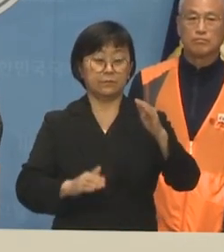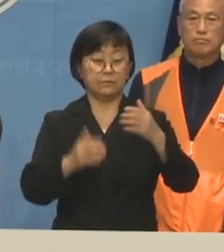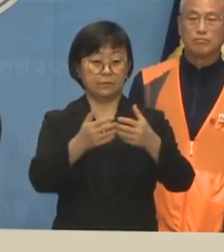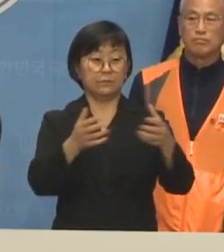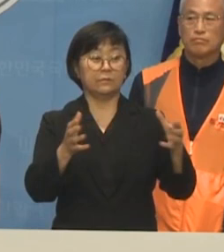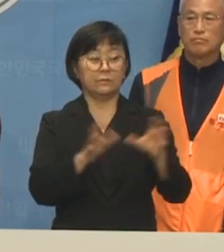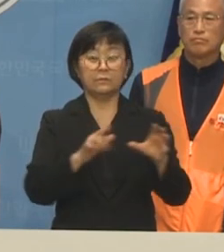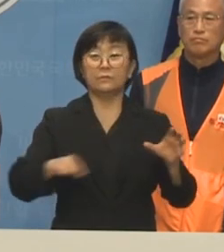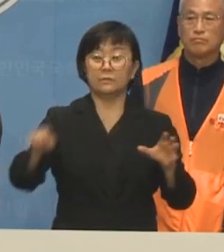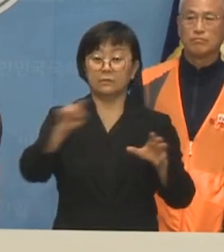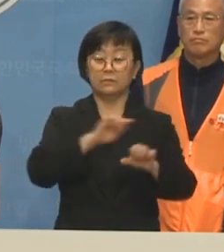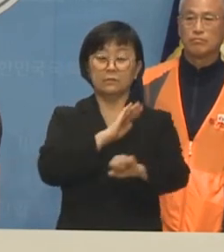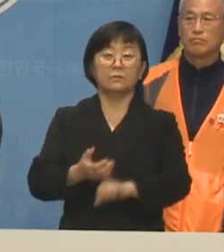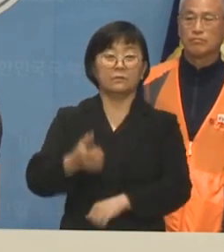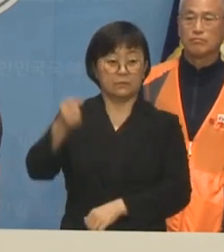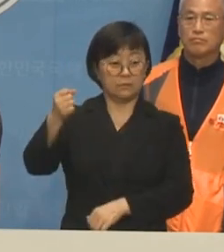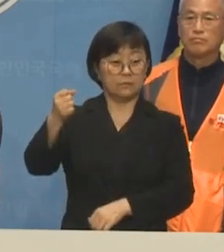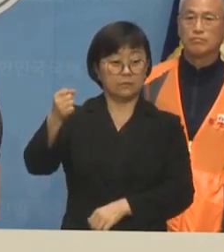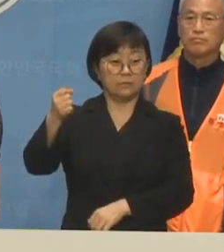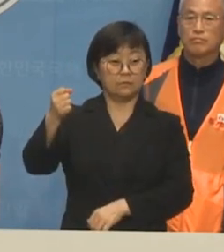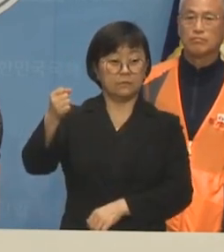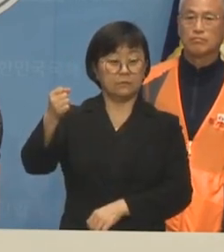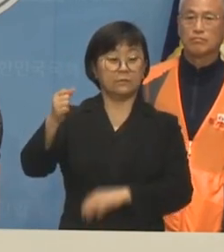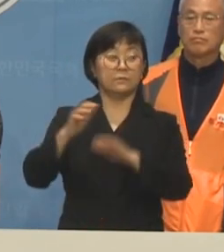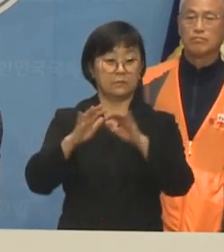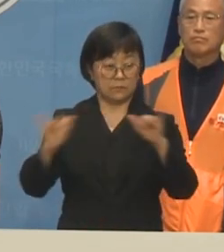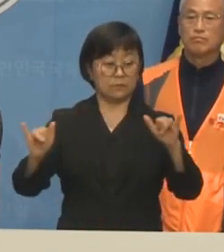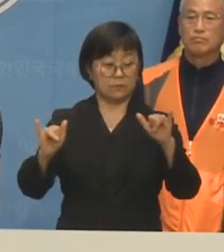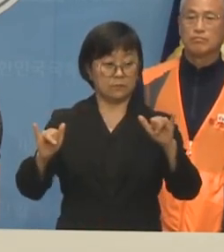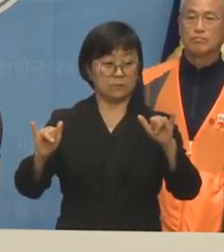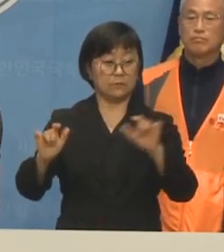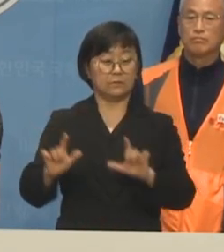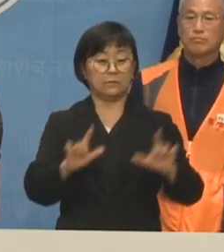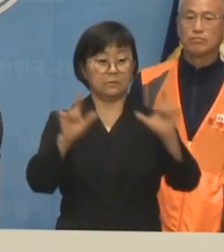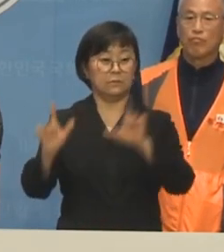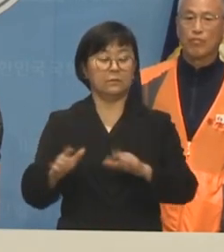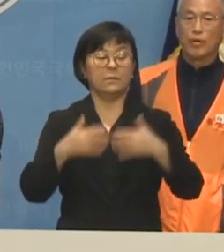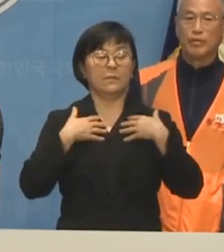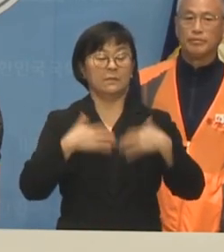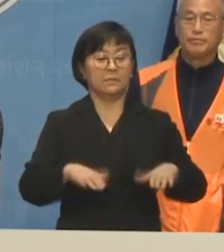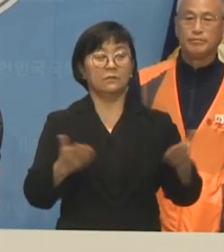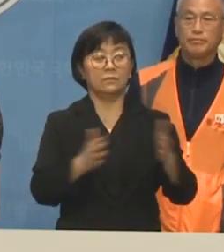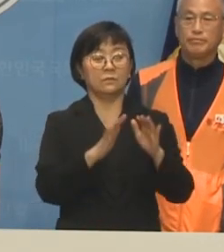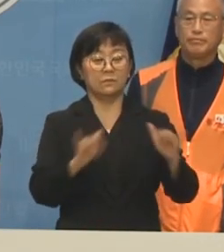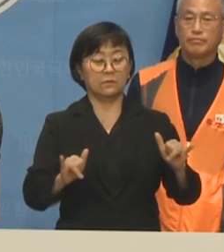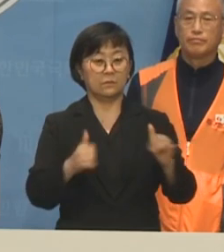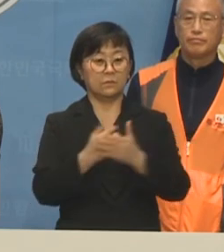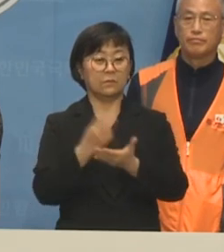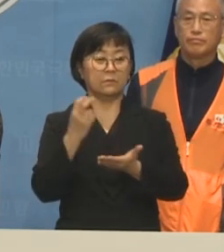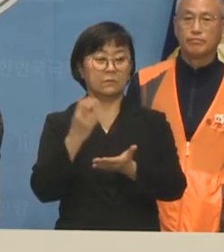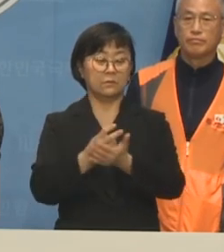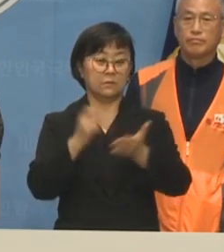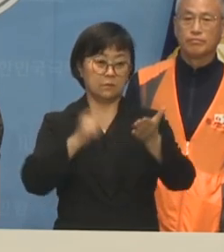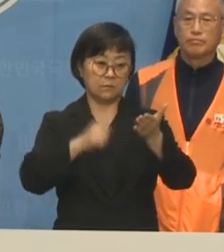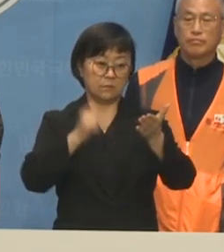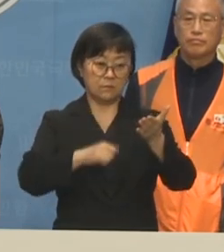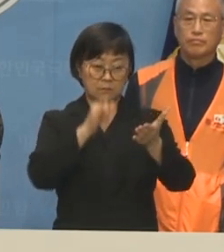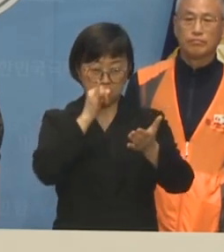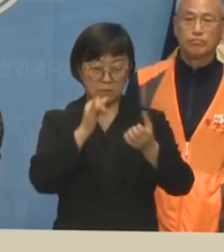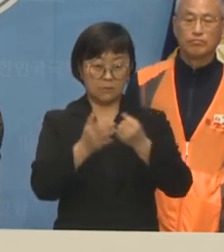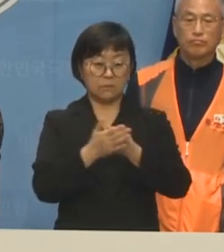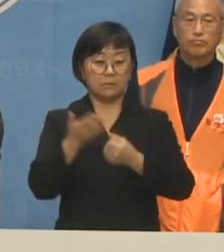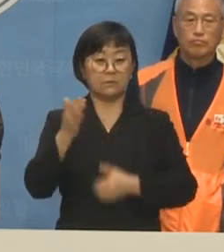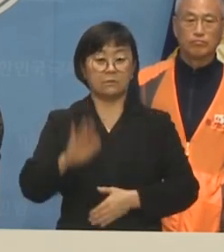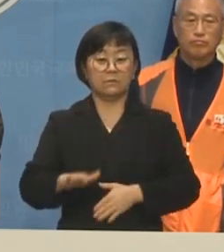공공기관의 그들만의 기득권 카르텔이고 약자인 우리 노동자들을 어떻게든 법원의 판결이 있음에도